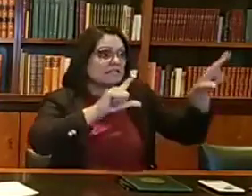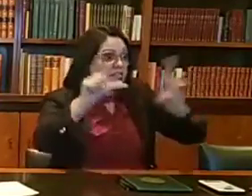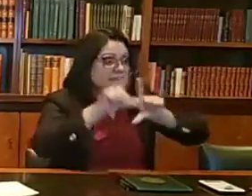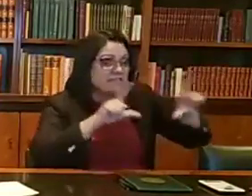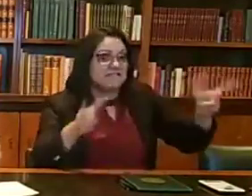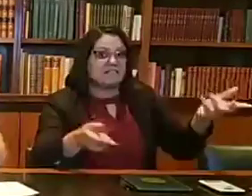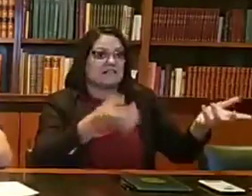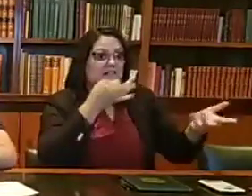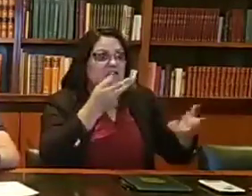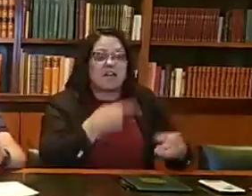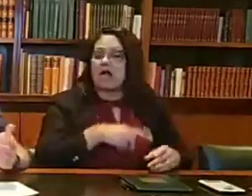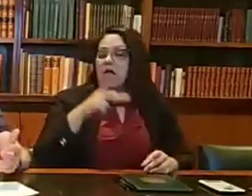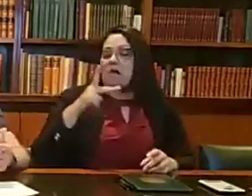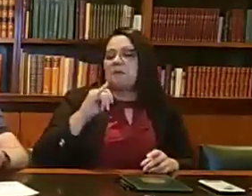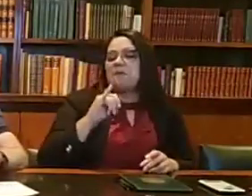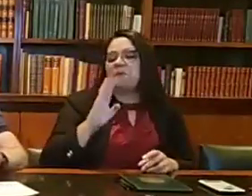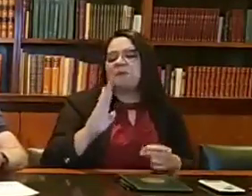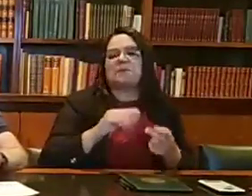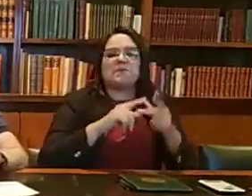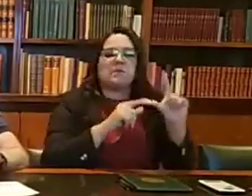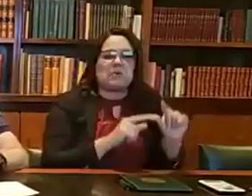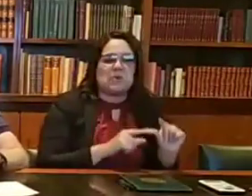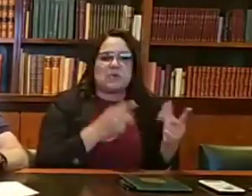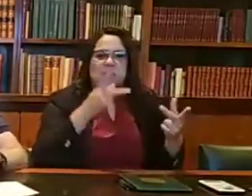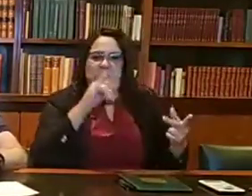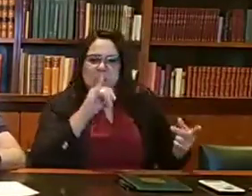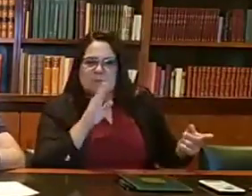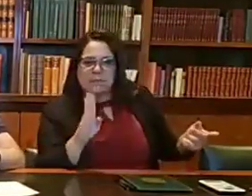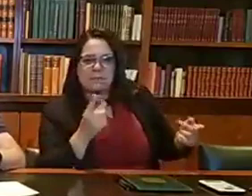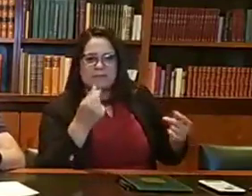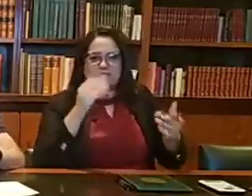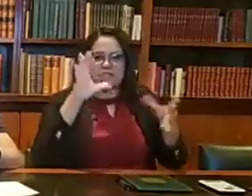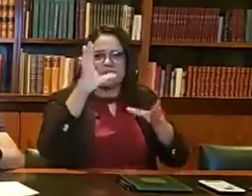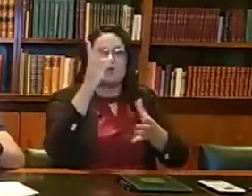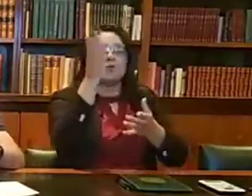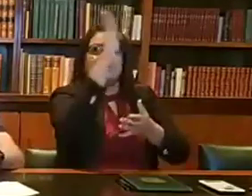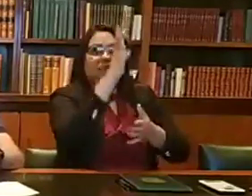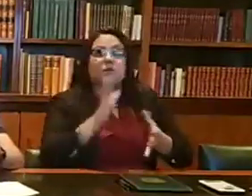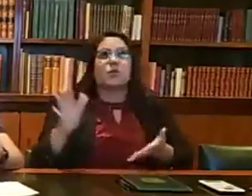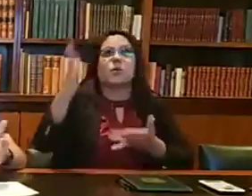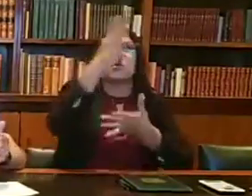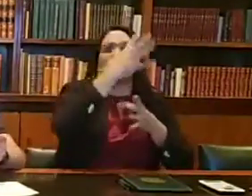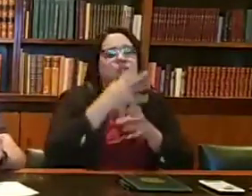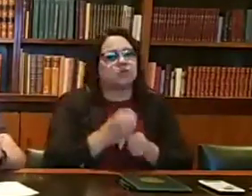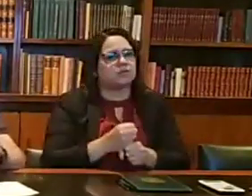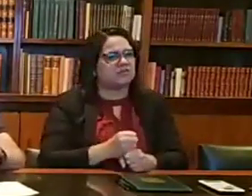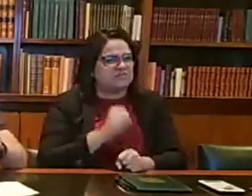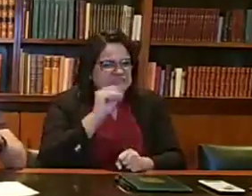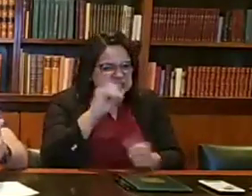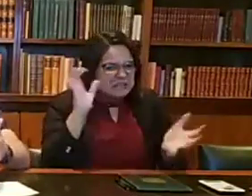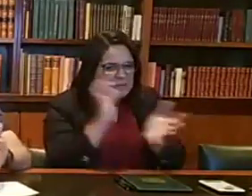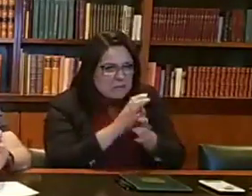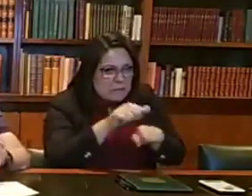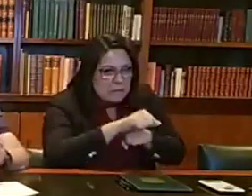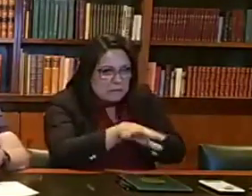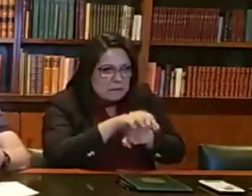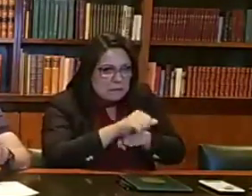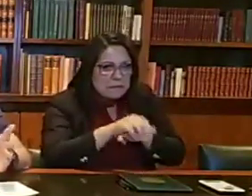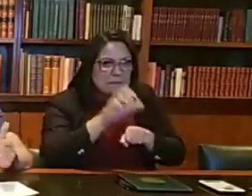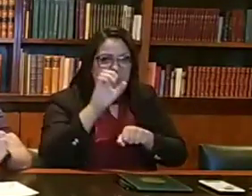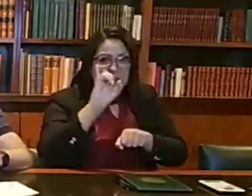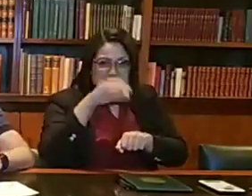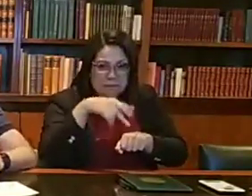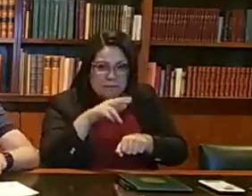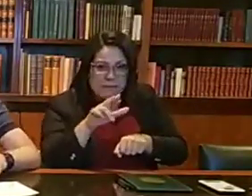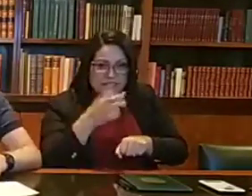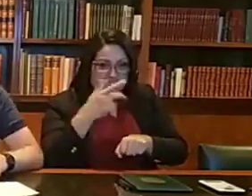Falando mal do PIB, ó, o PIBinho, não sei o quê. Se esses caras produzissem, se a imprensa produzisse alguma coisa, produzisse verdade, o Brasil